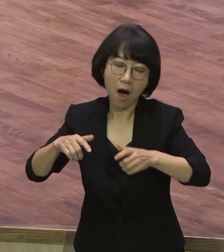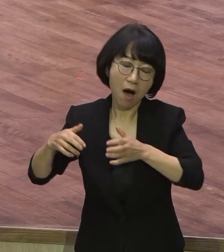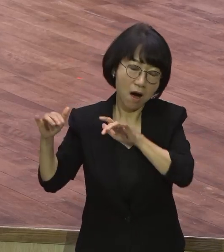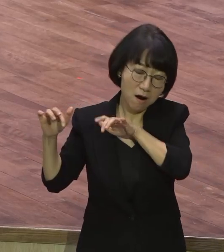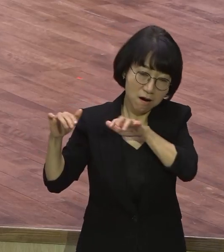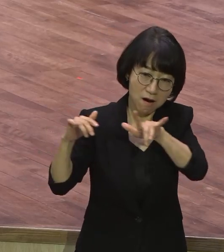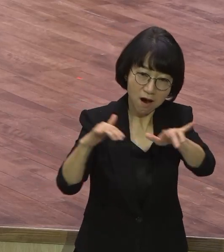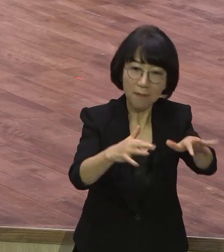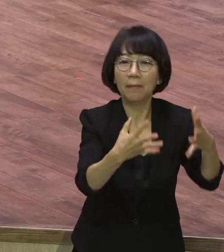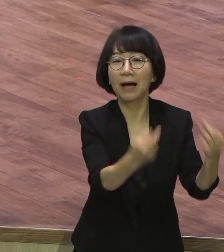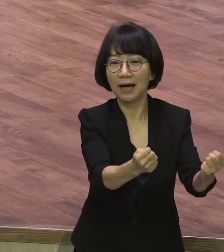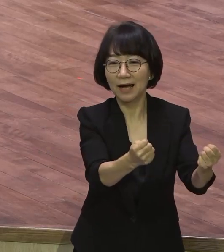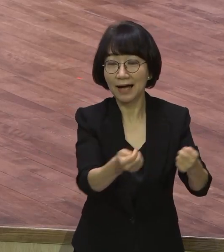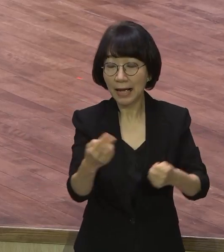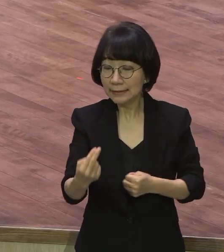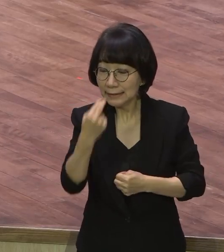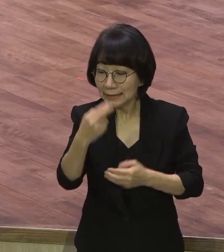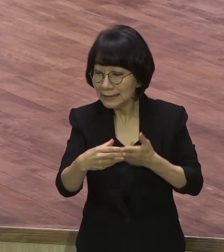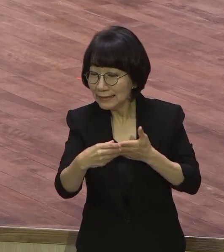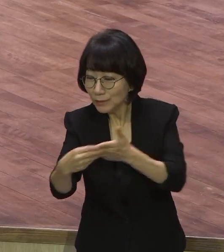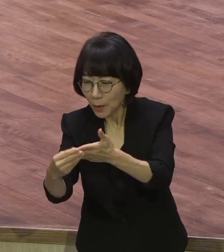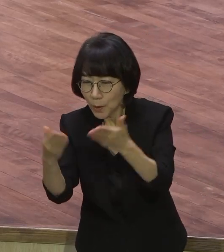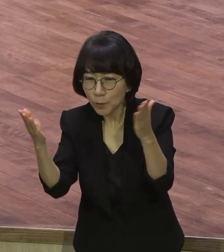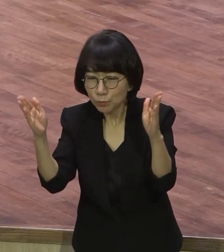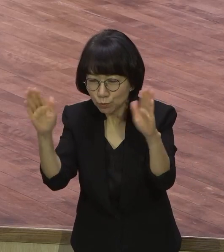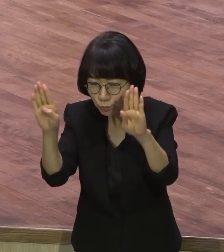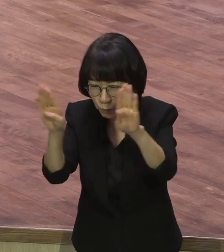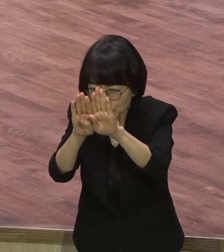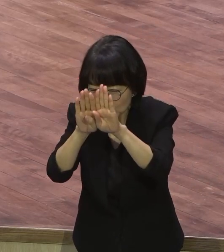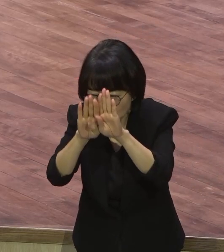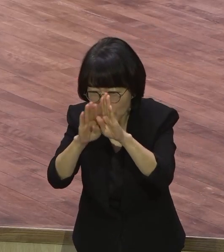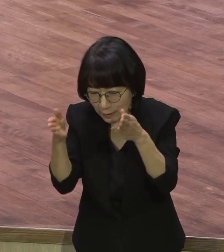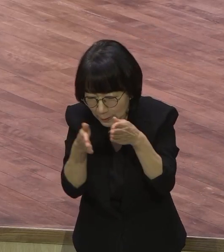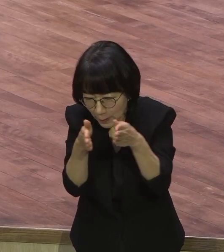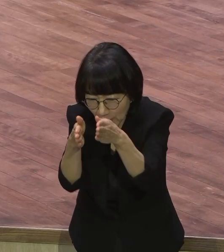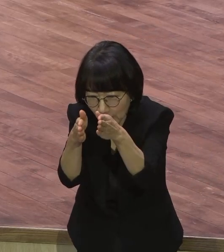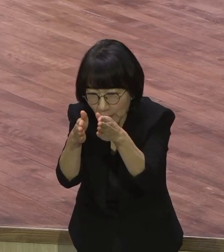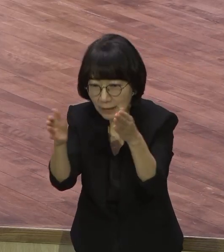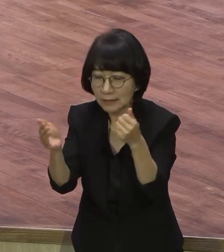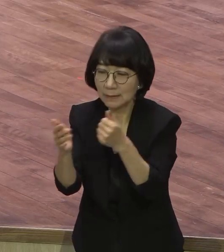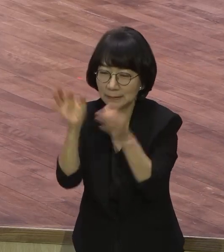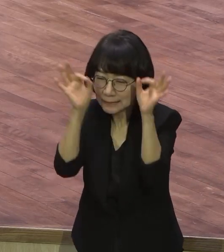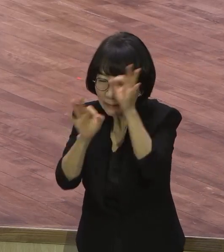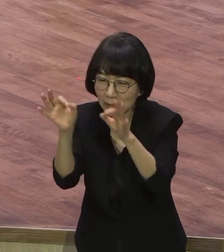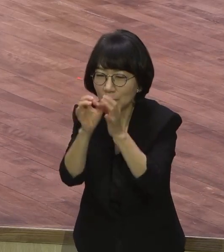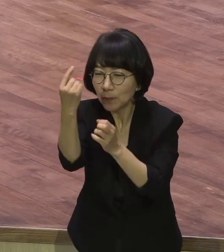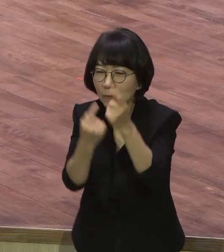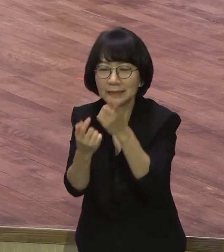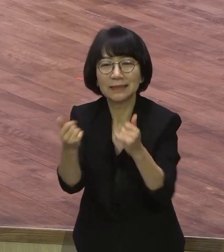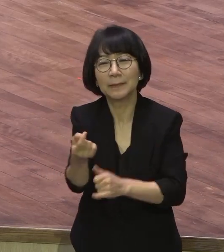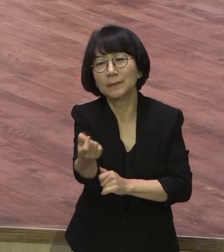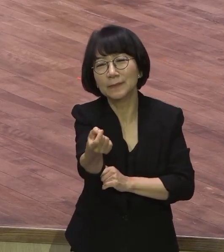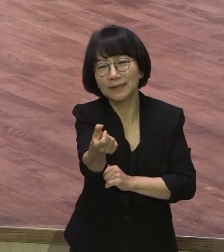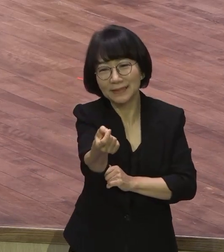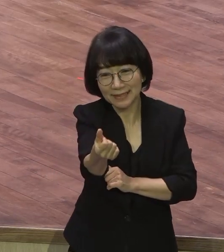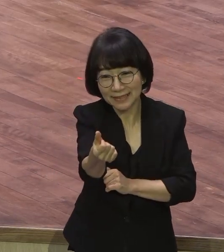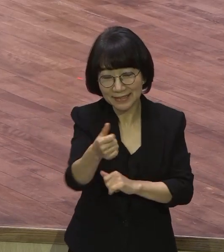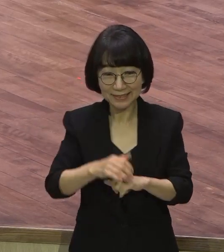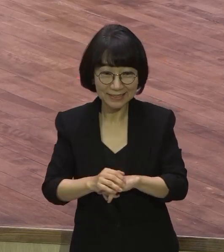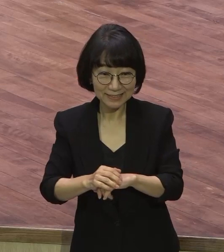많고 생명으로 인도하는 문은 좁고 길이 협착하여 찾는 자가 적음이라. 예수님께서